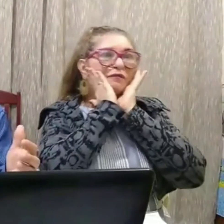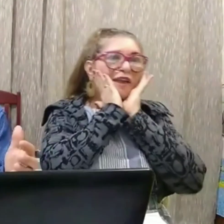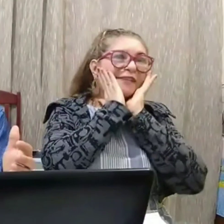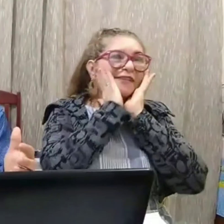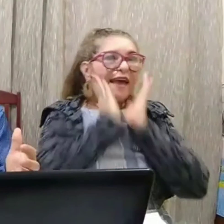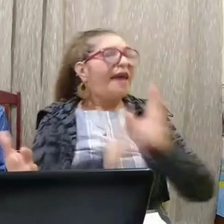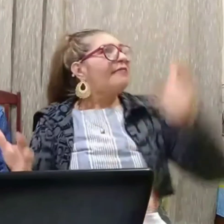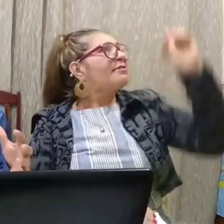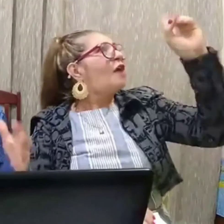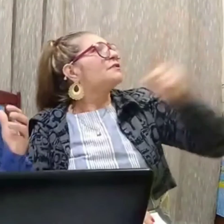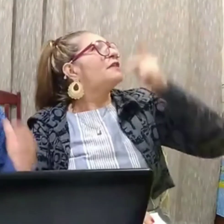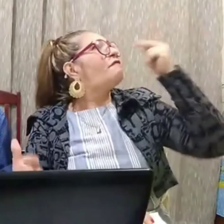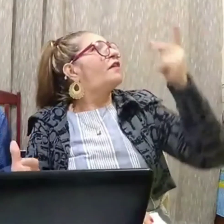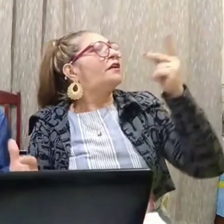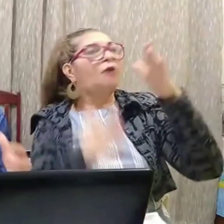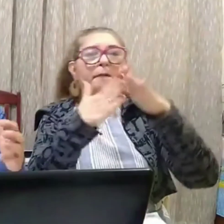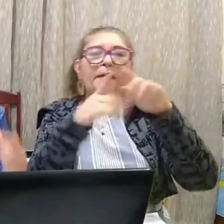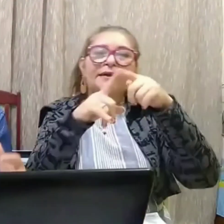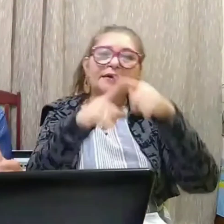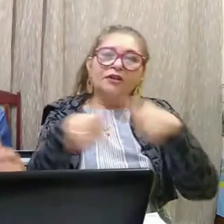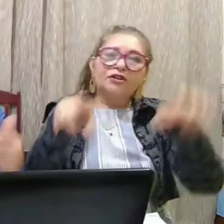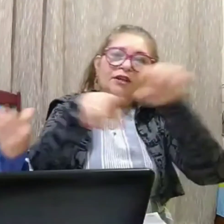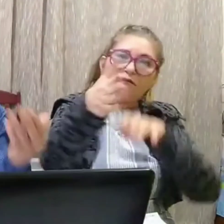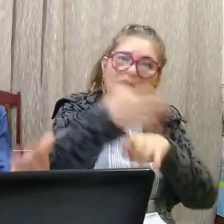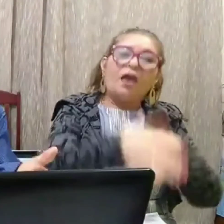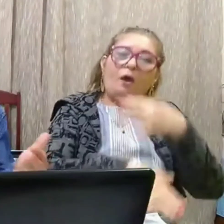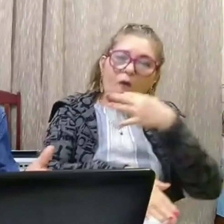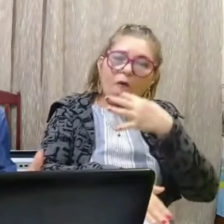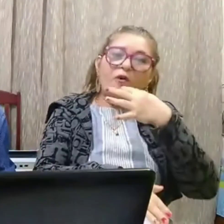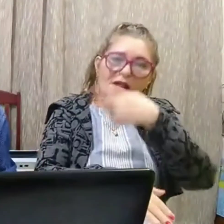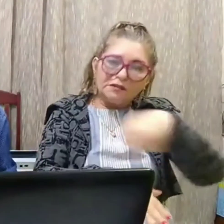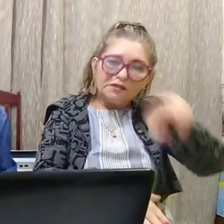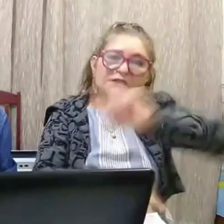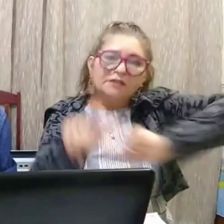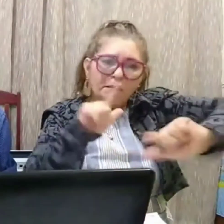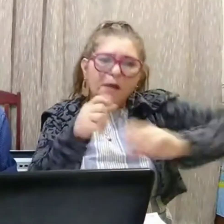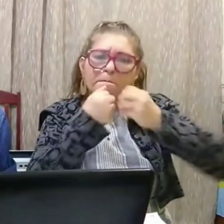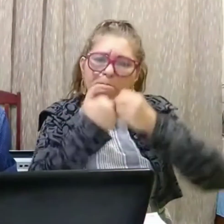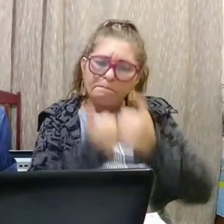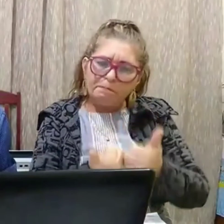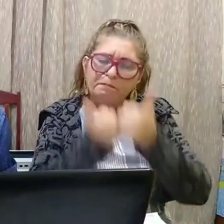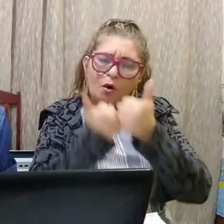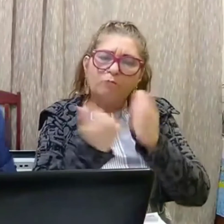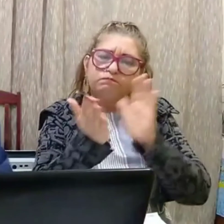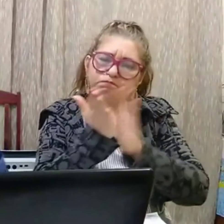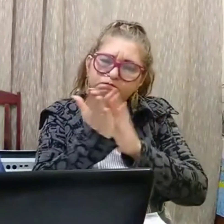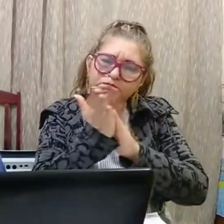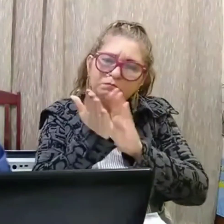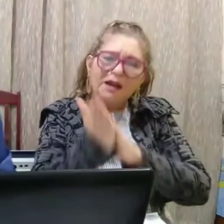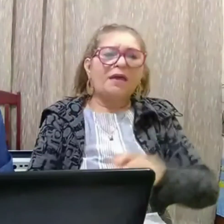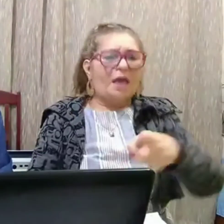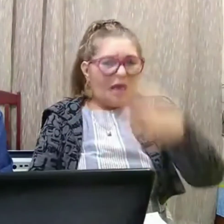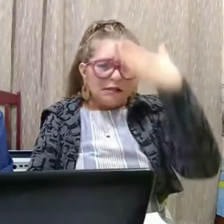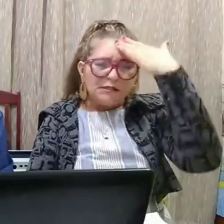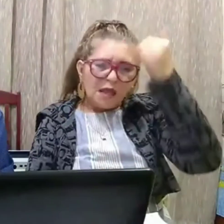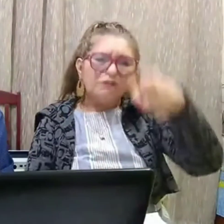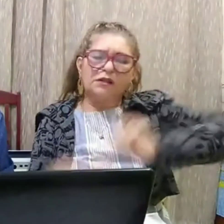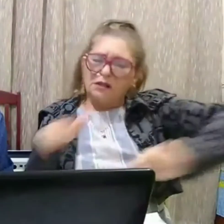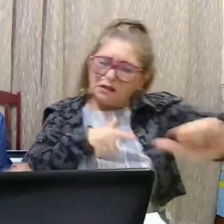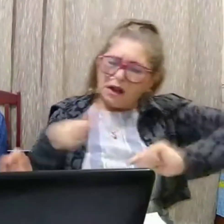dizendo para a igreja: eu conheço as tuas obras, eu sei o trabalho que você faz. Tanto o teu labor, o teu